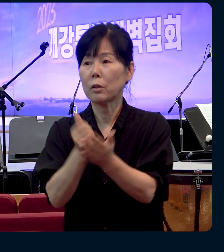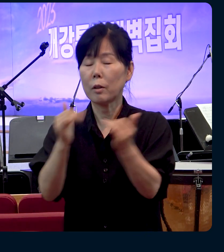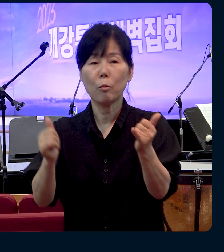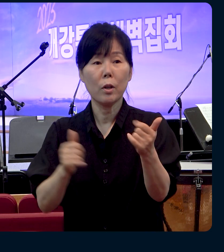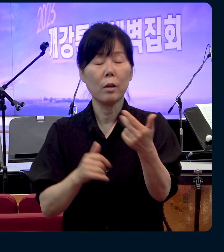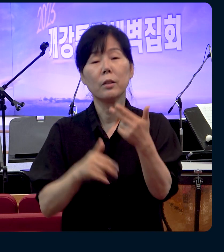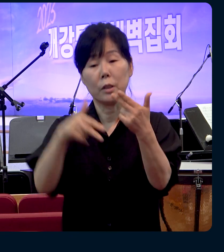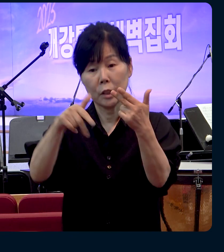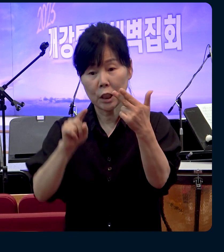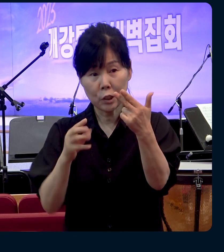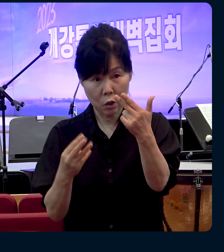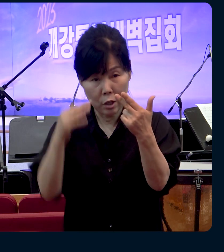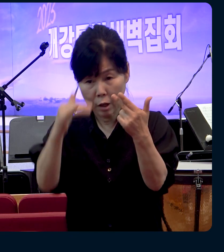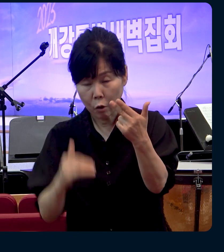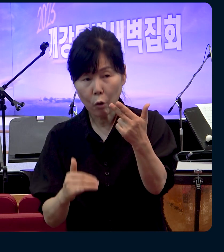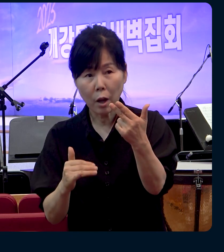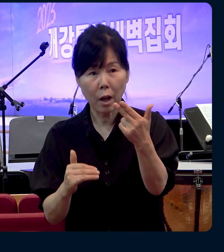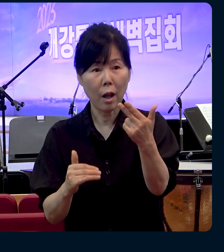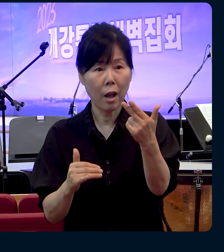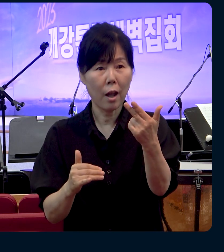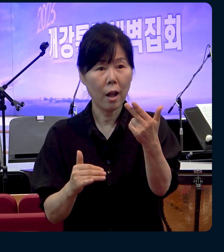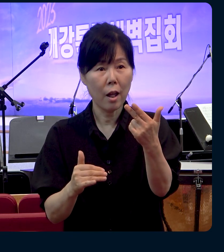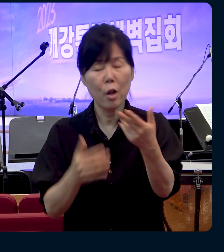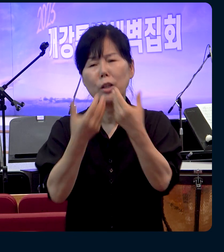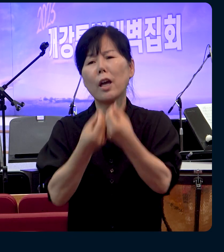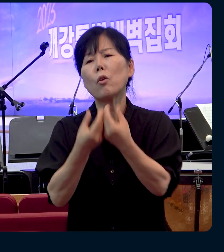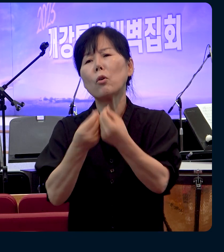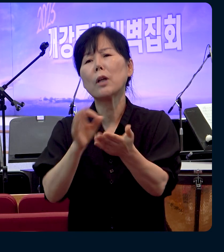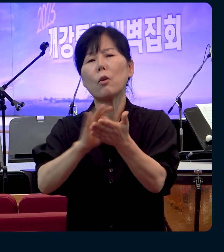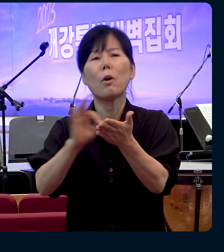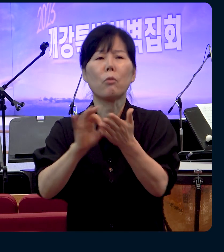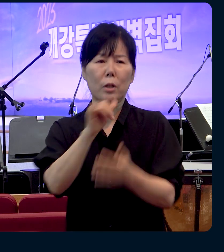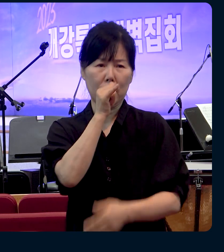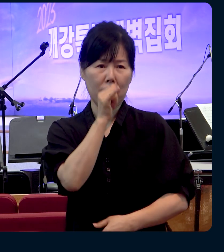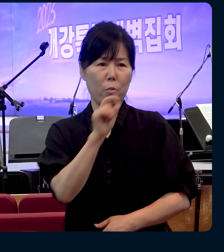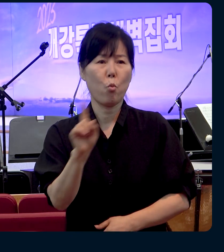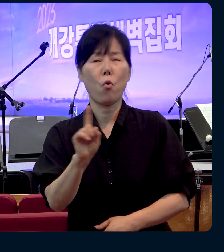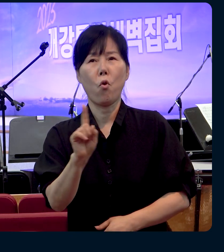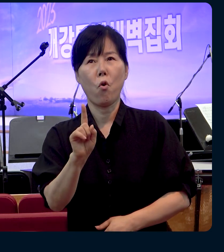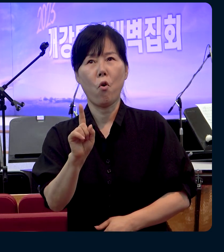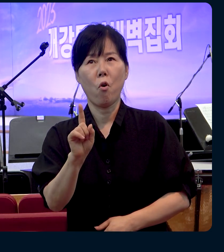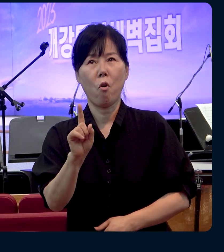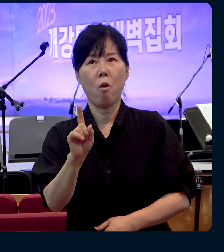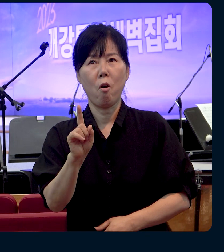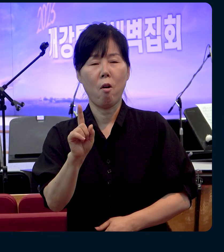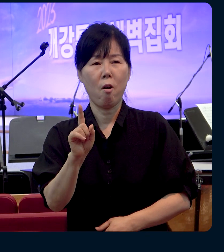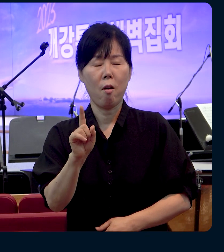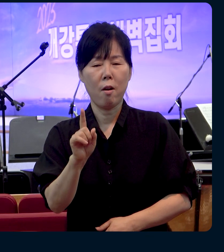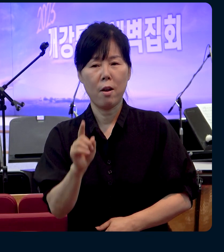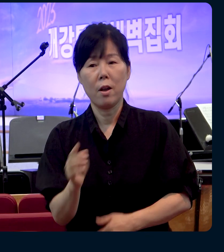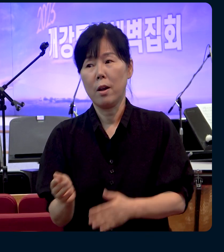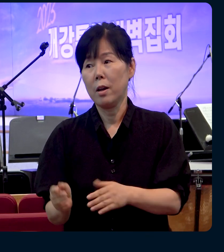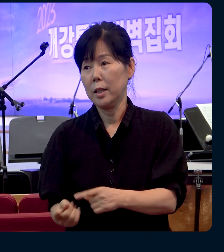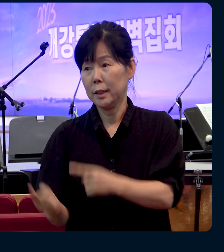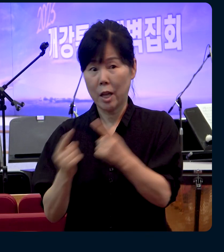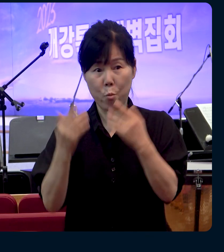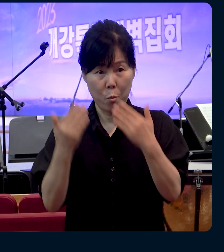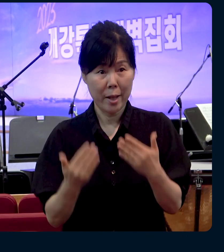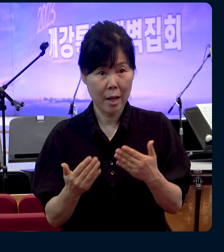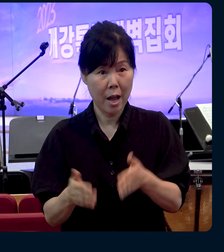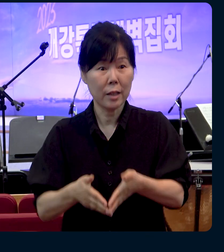특히 7절에 보면 나와 있죠. 뭘 그리고 있어요? 그 안에 뿌리를 박으며 세움을 받아. 뭘 그리고